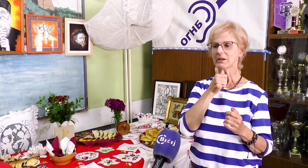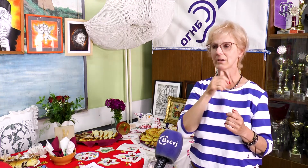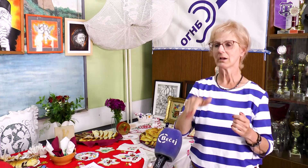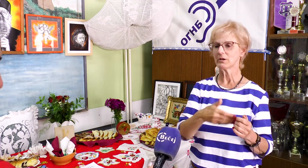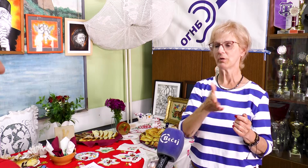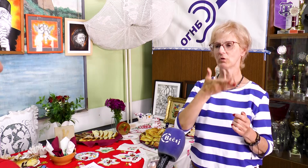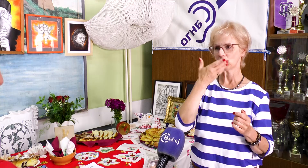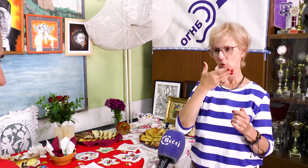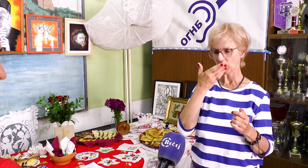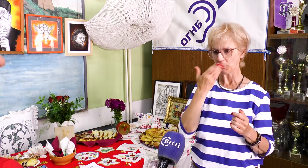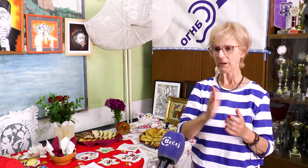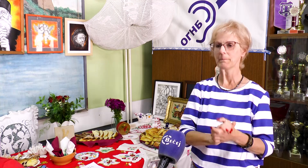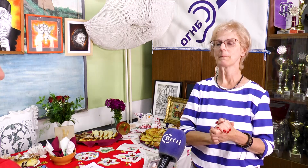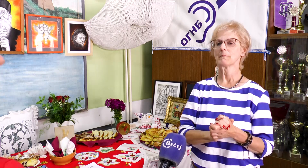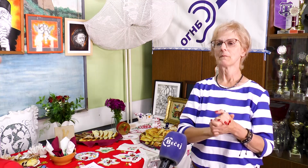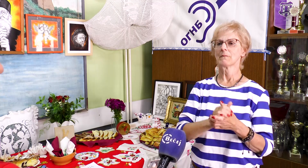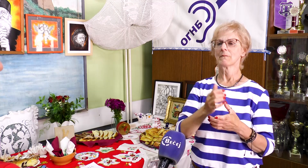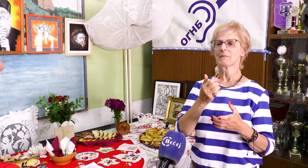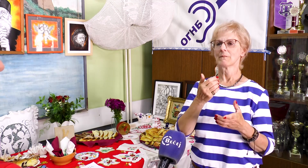pesanje i ripja čorba.